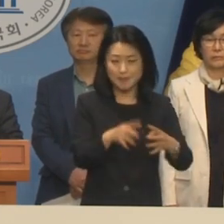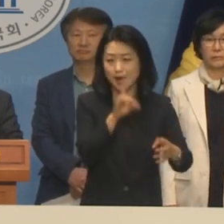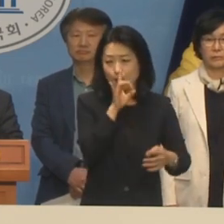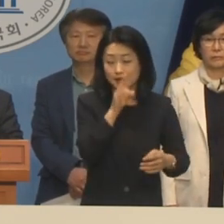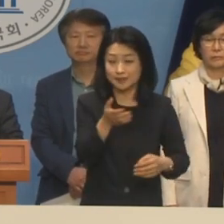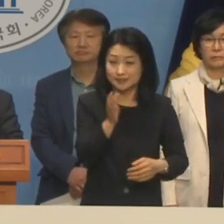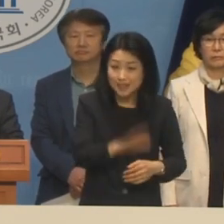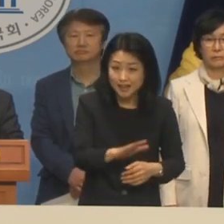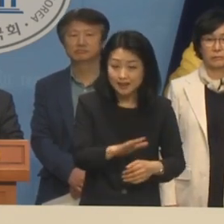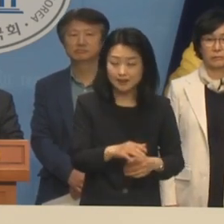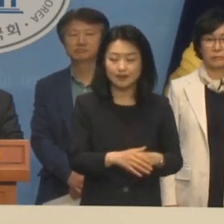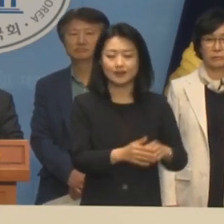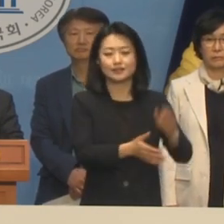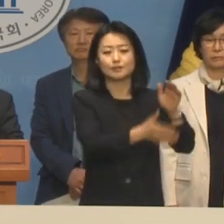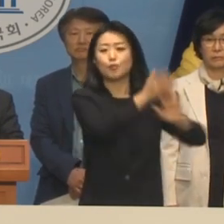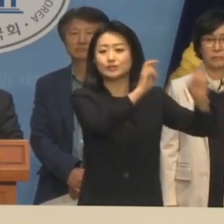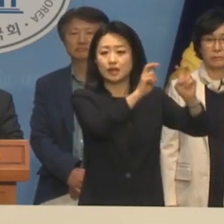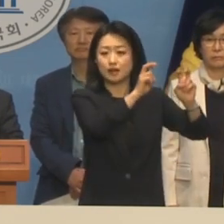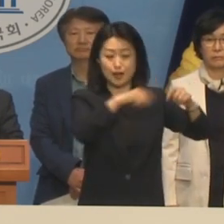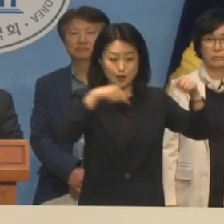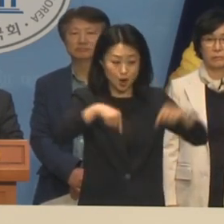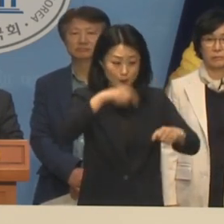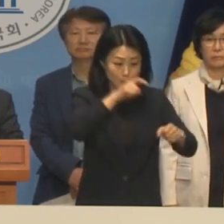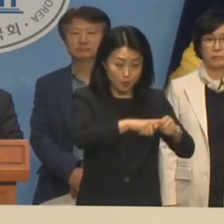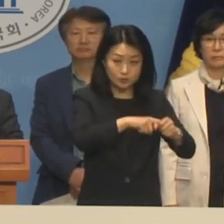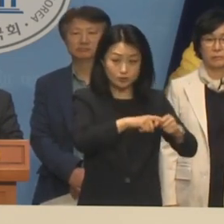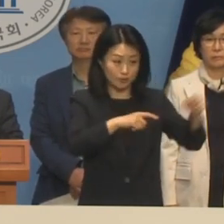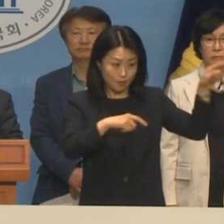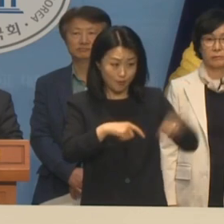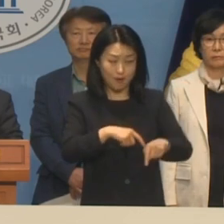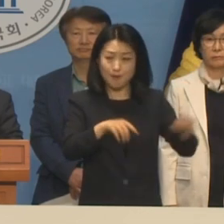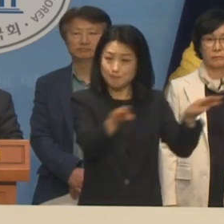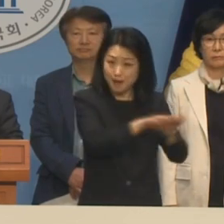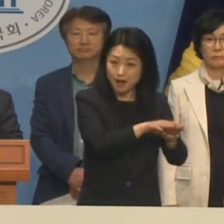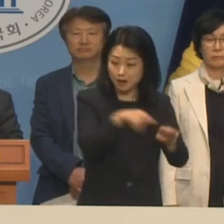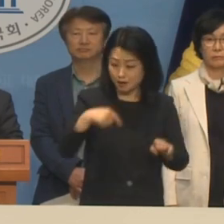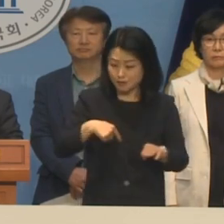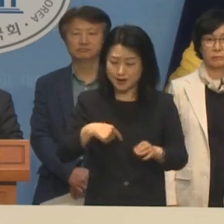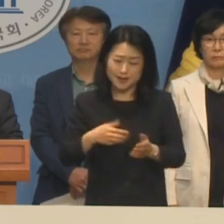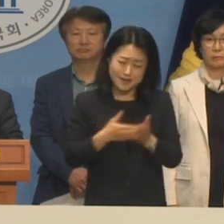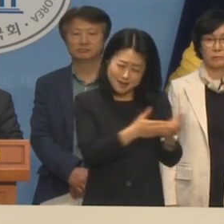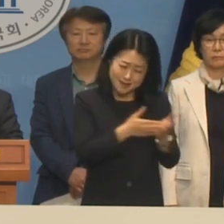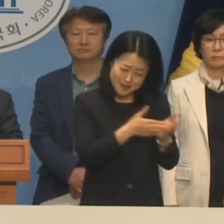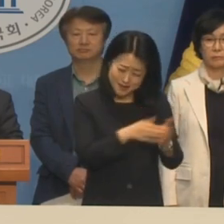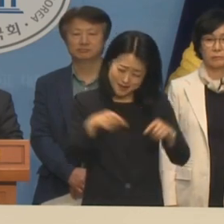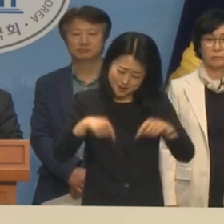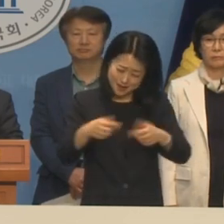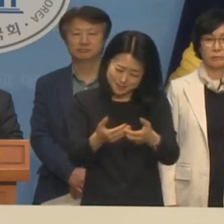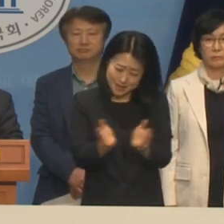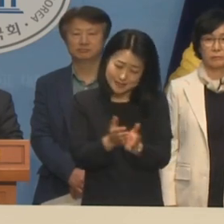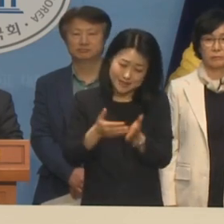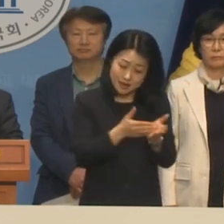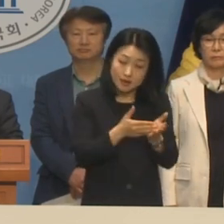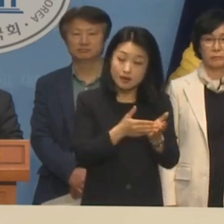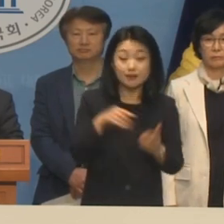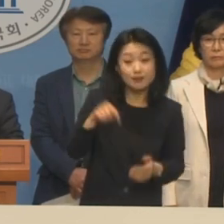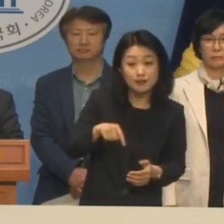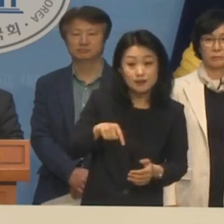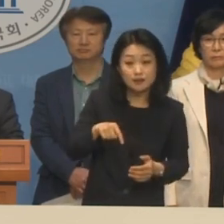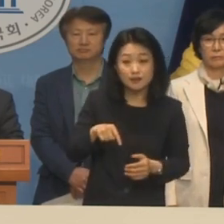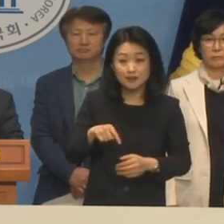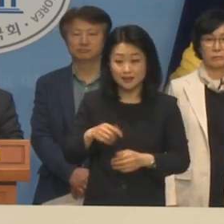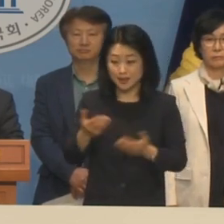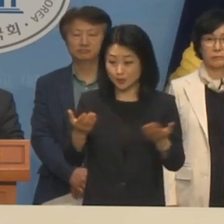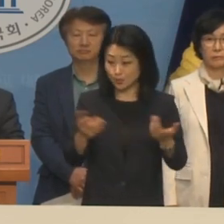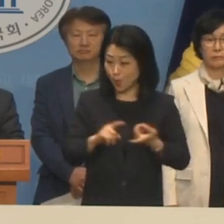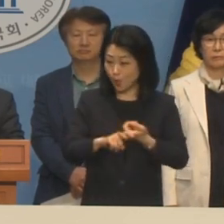이유라지만 점주들이 협상을 위해서 단체를 만들고 협의를 요청하는 것을 두고 마치